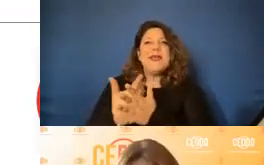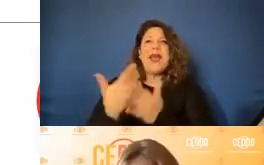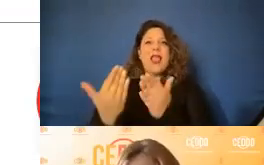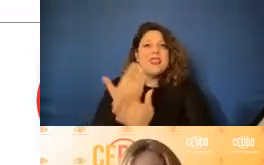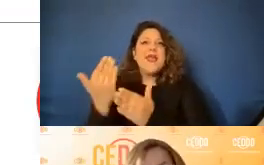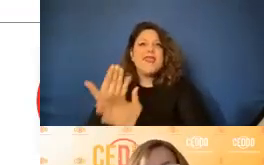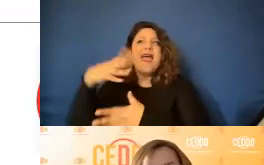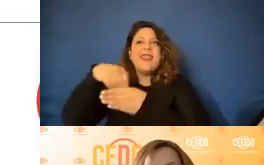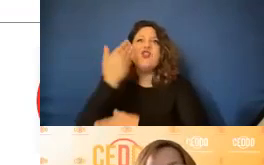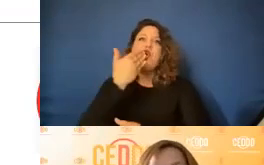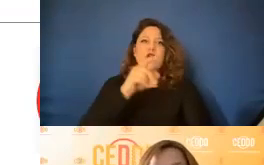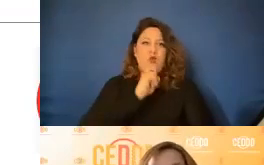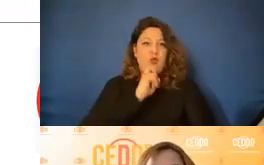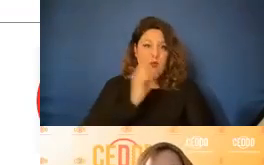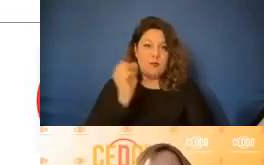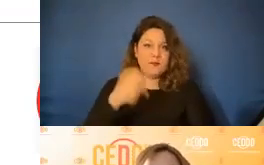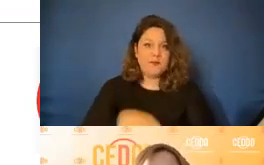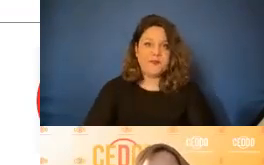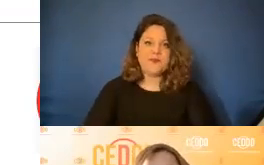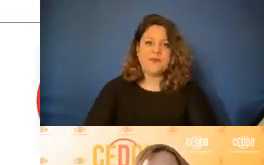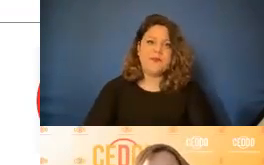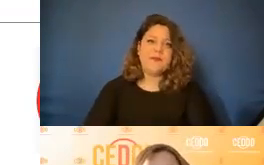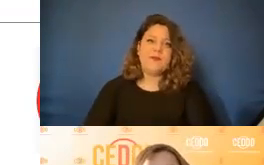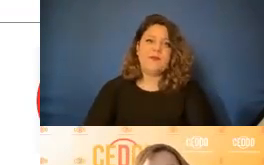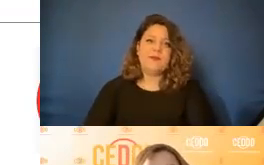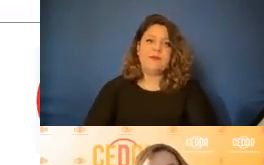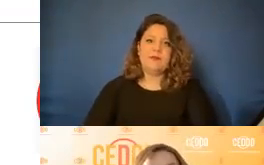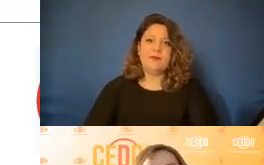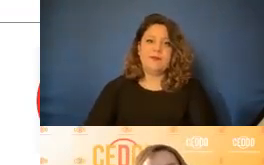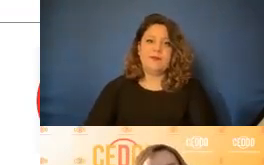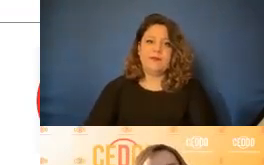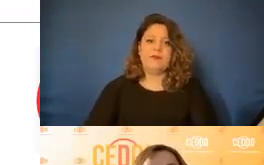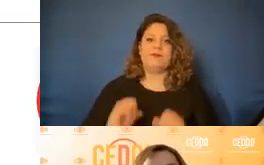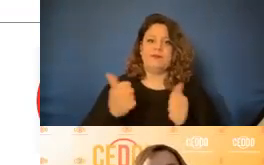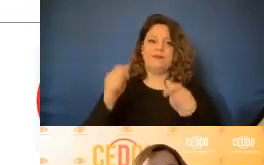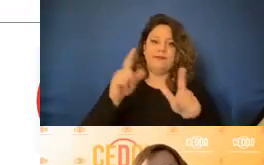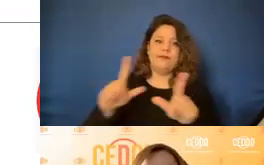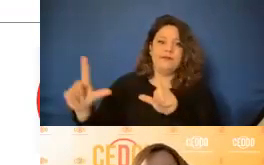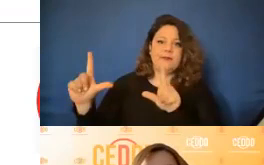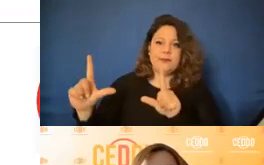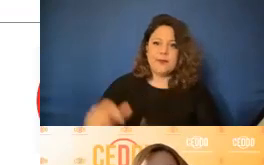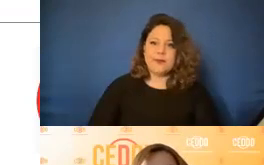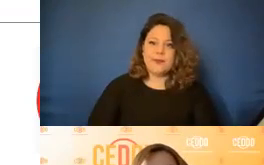los colegios. Bien, pues empezamos, a ver si pasan las diapositivas.